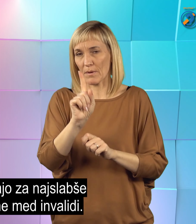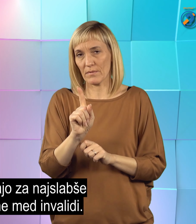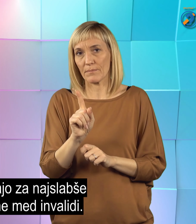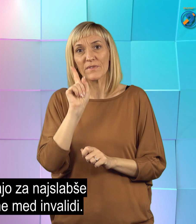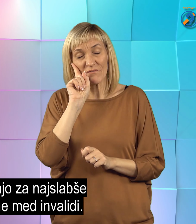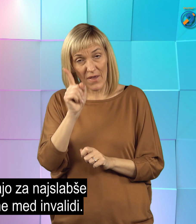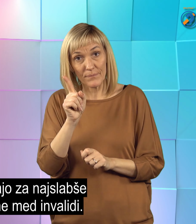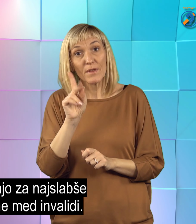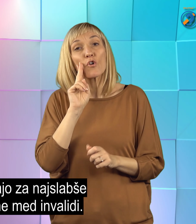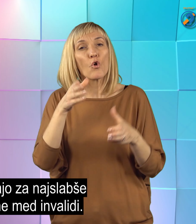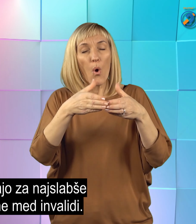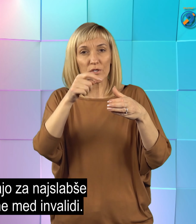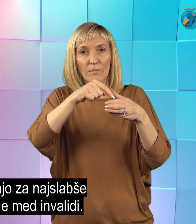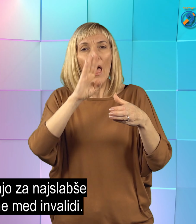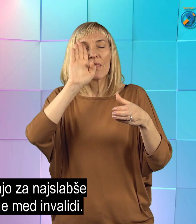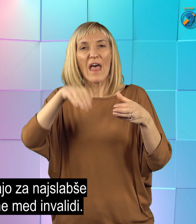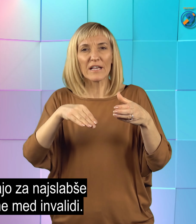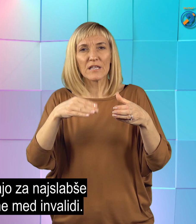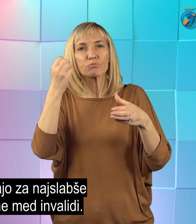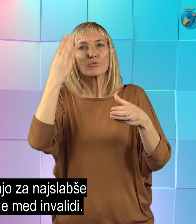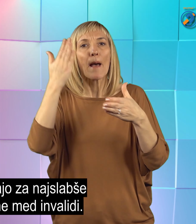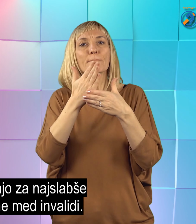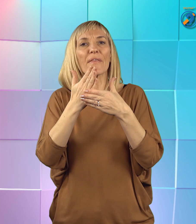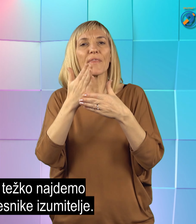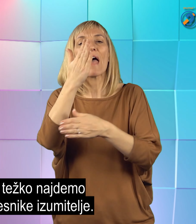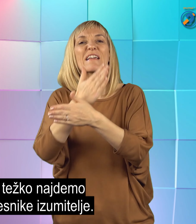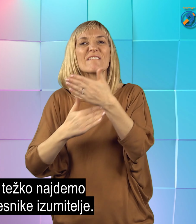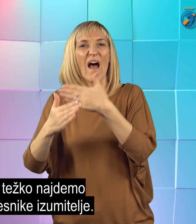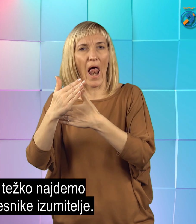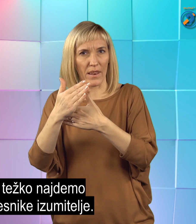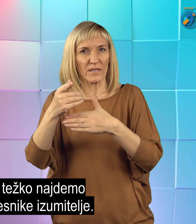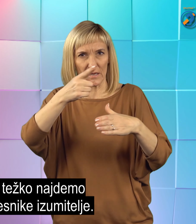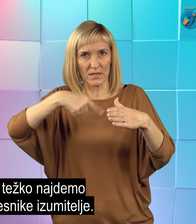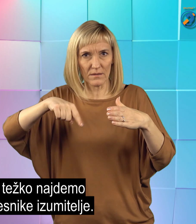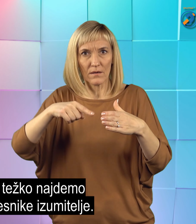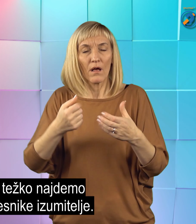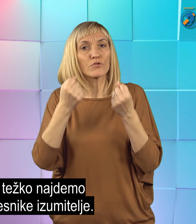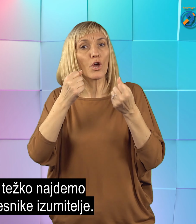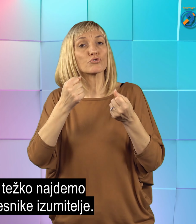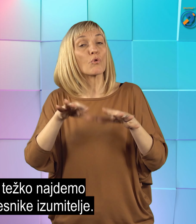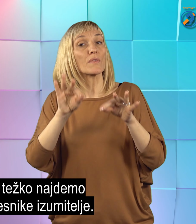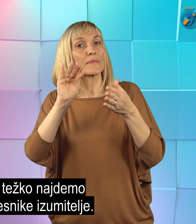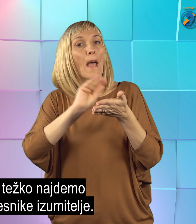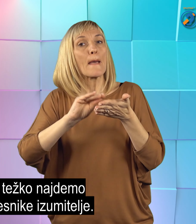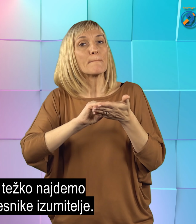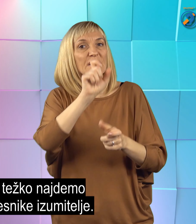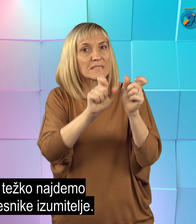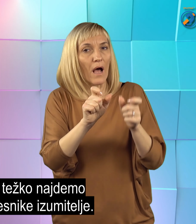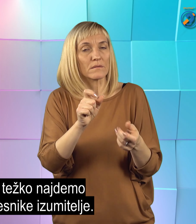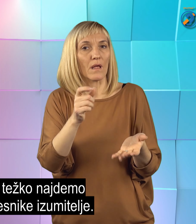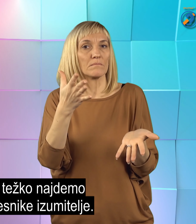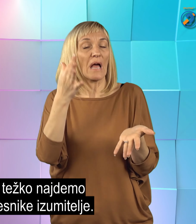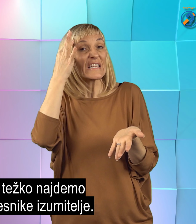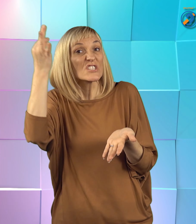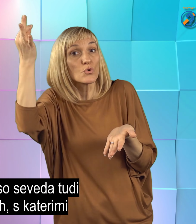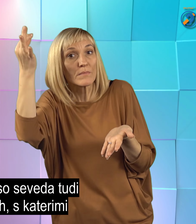za najslabše izobražanje med invalidi, med njimi težko najdemo pisatelje, pesnike, izumitelje in razlogi